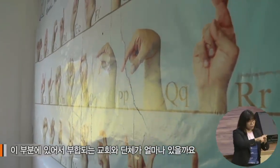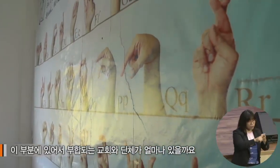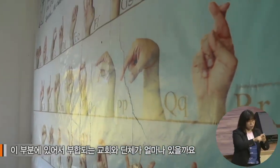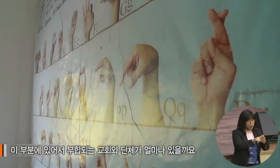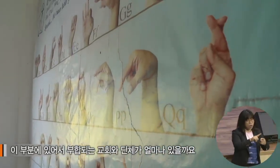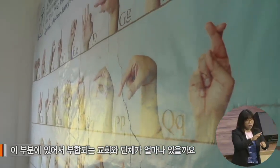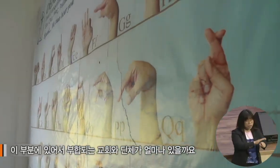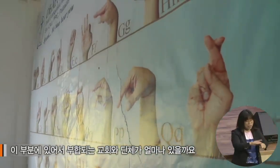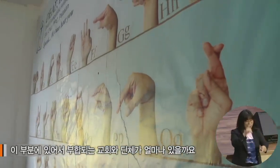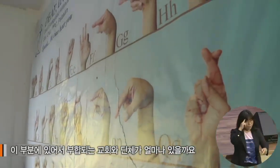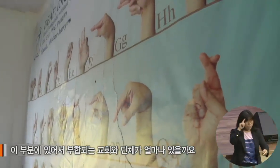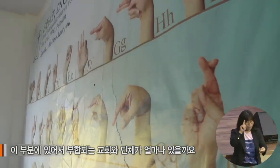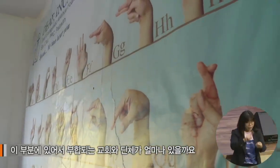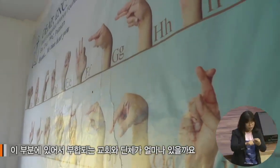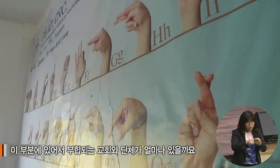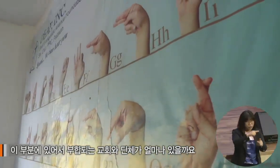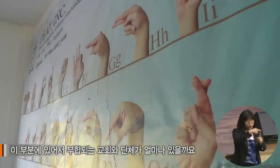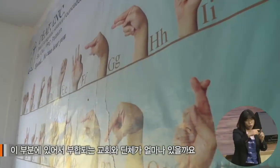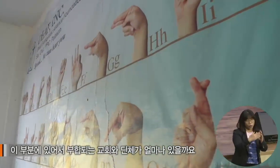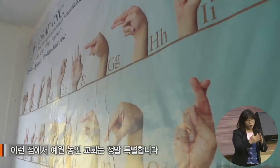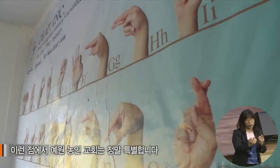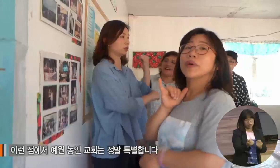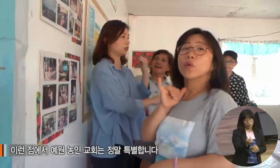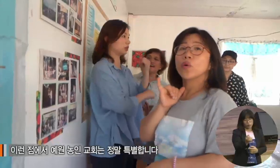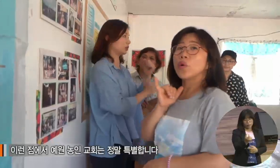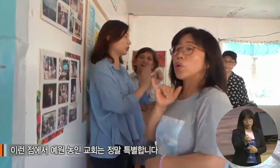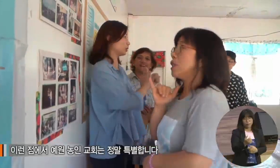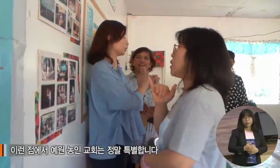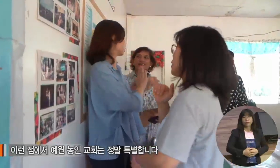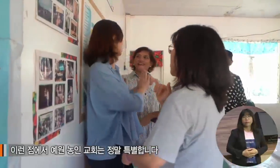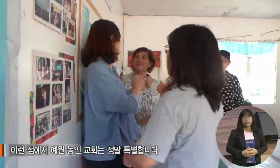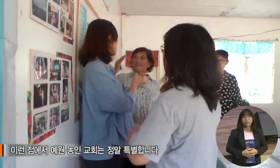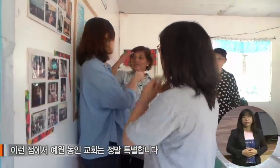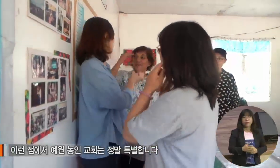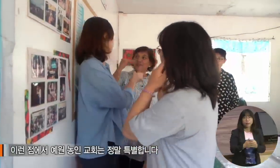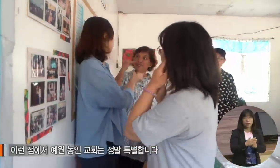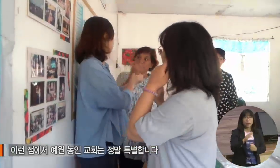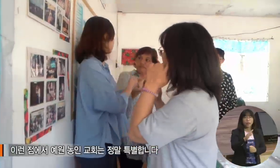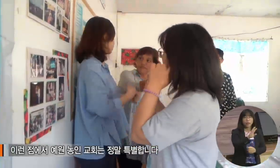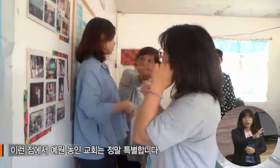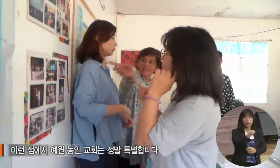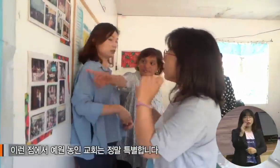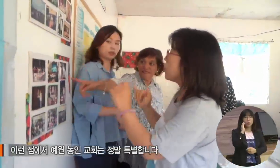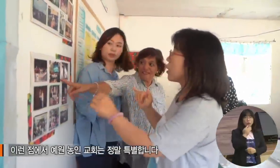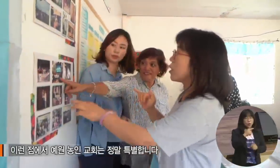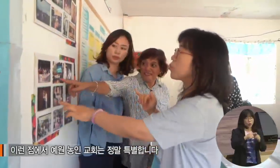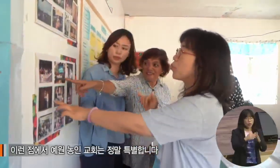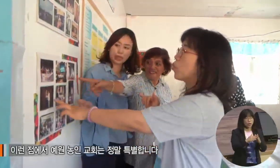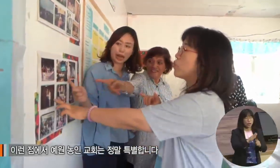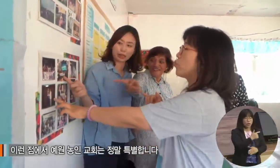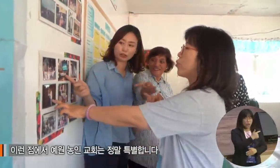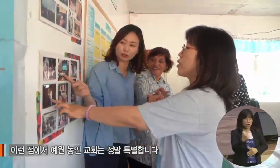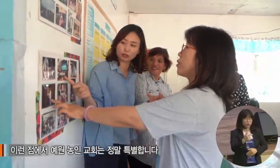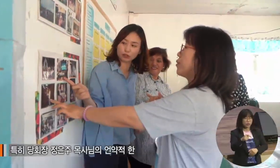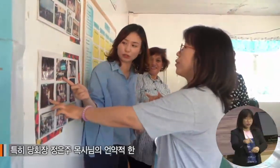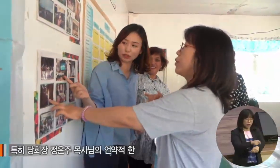교회와 단체가 얼마나 있을까요? 이런 점에서 예원 농인교회는 정말 특별합니다.